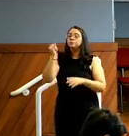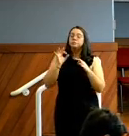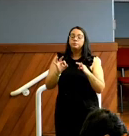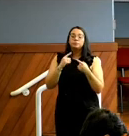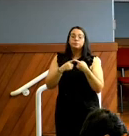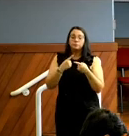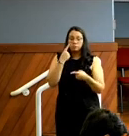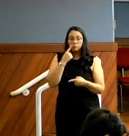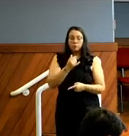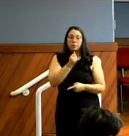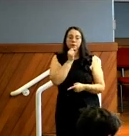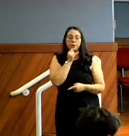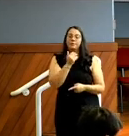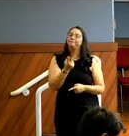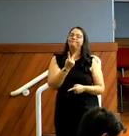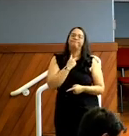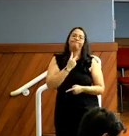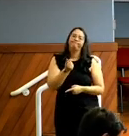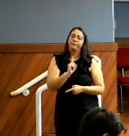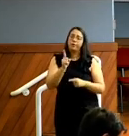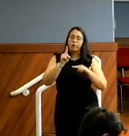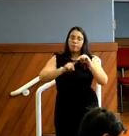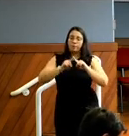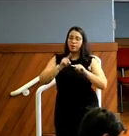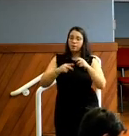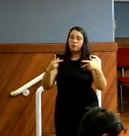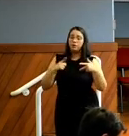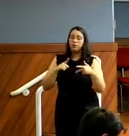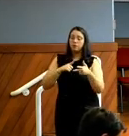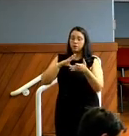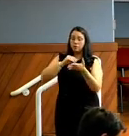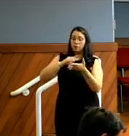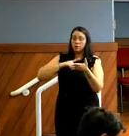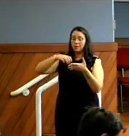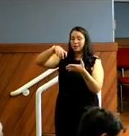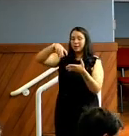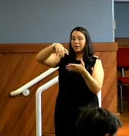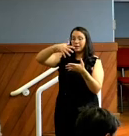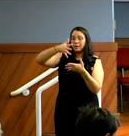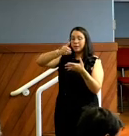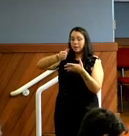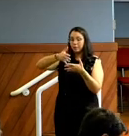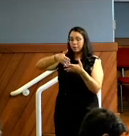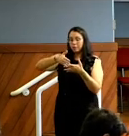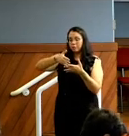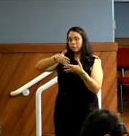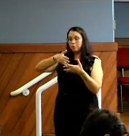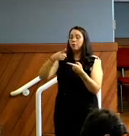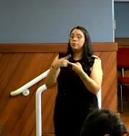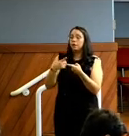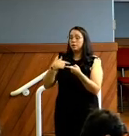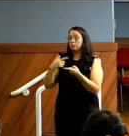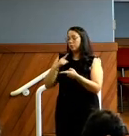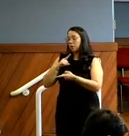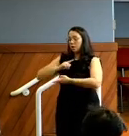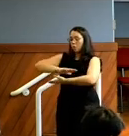por exemplo, eu não posso digitalizar um documento que está com grampo. Não dá. Porque senão você vai riscar o seu, por exemplo, se eu tenho um